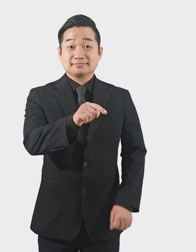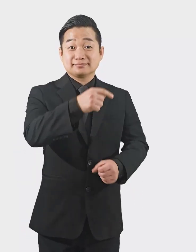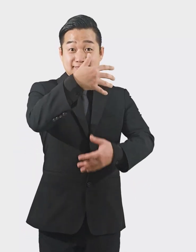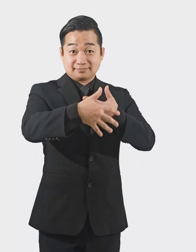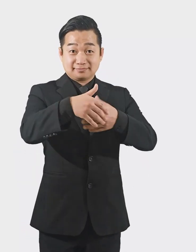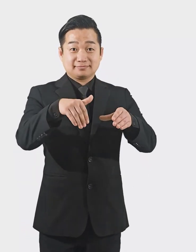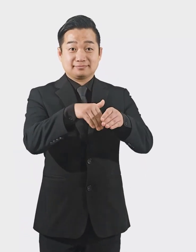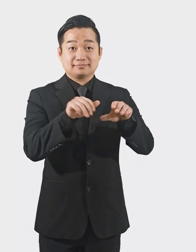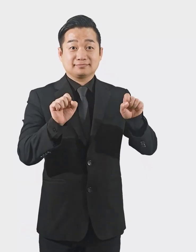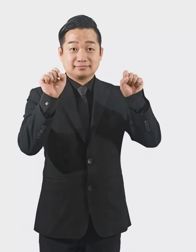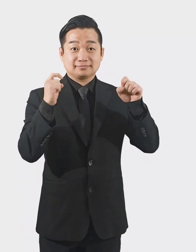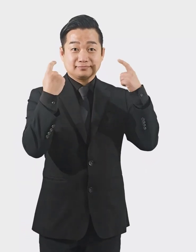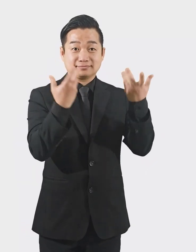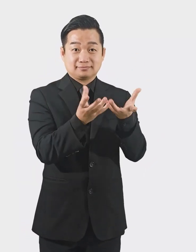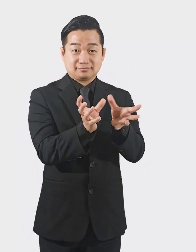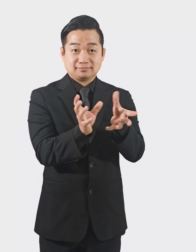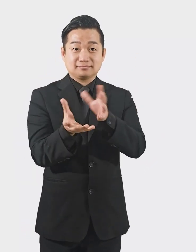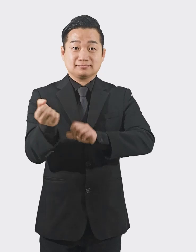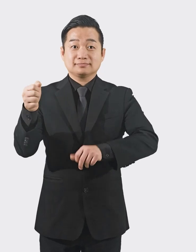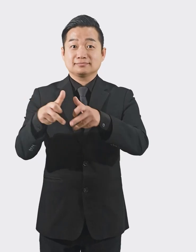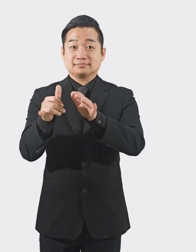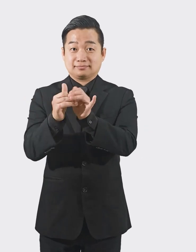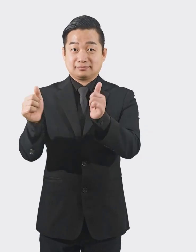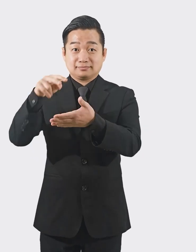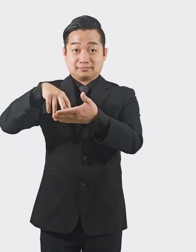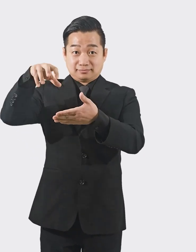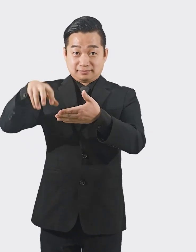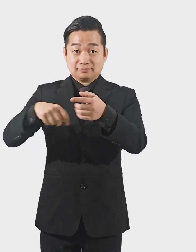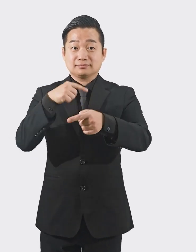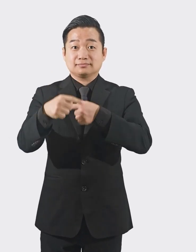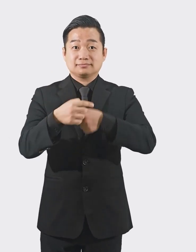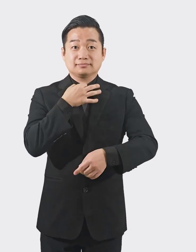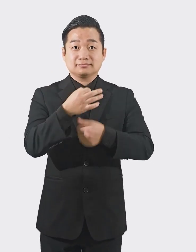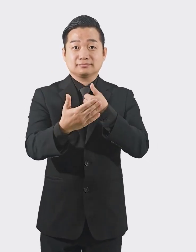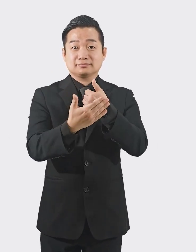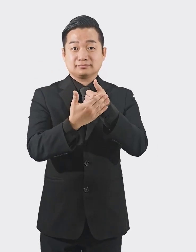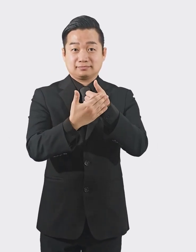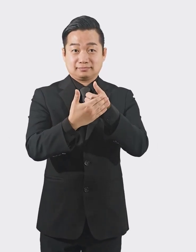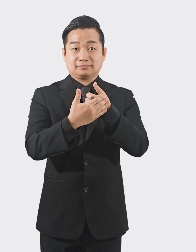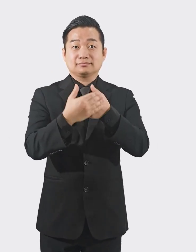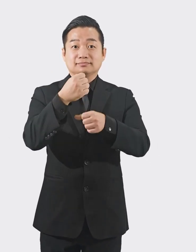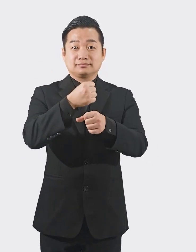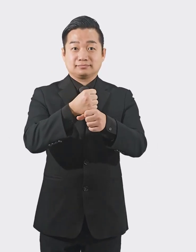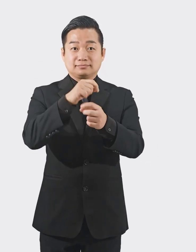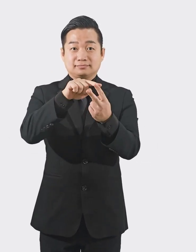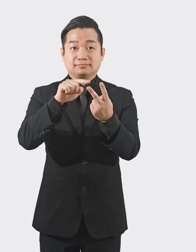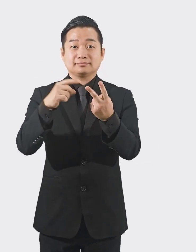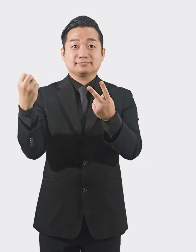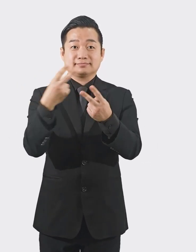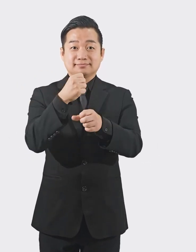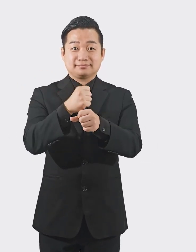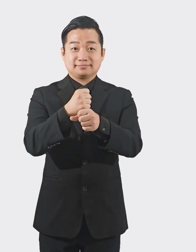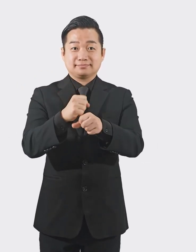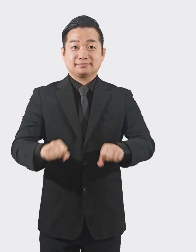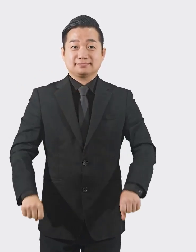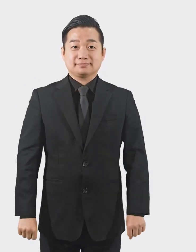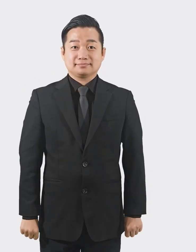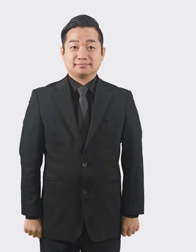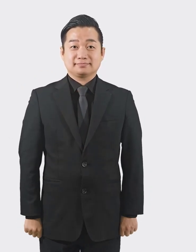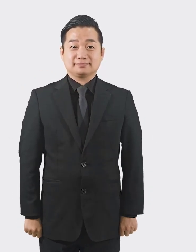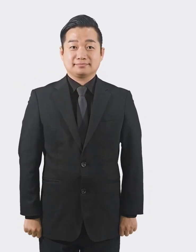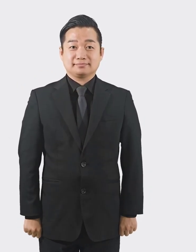본 영상은 문화체육관광부 국립장애인도서관의 수어, 음성 지원을 받아 제작, 재구성한 것입니다.